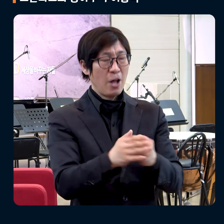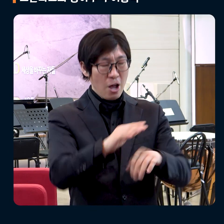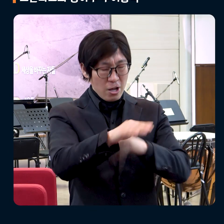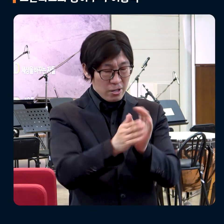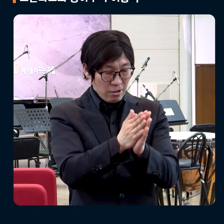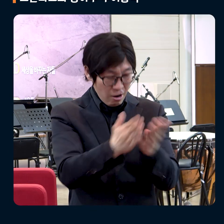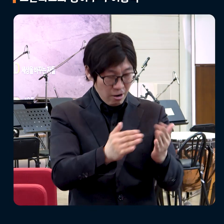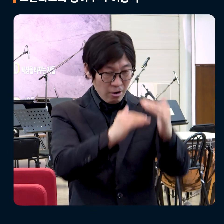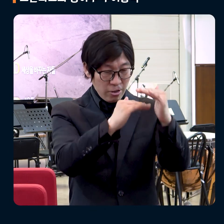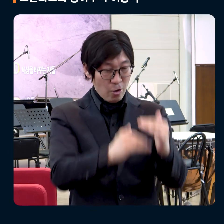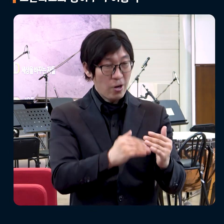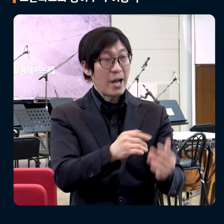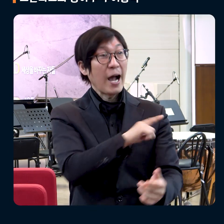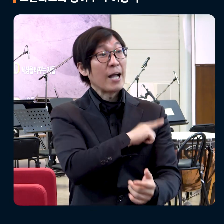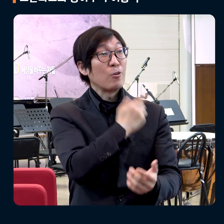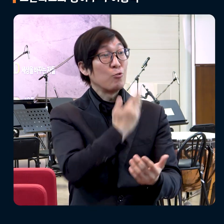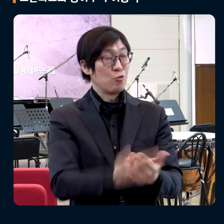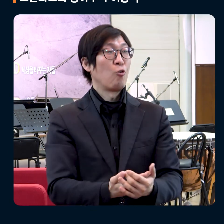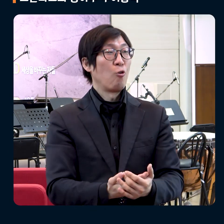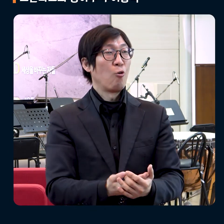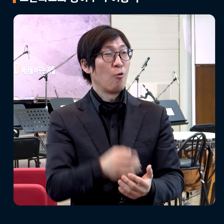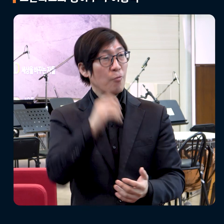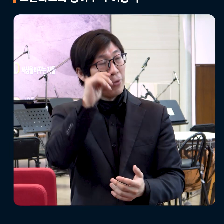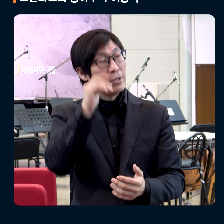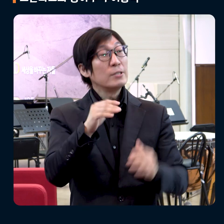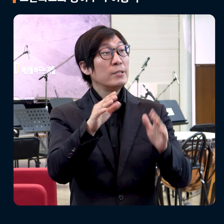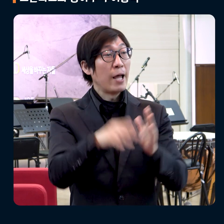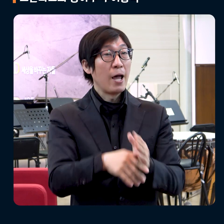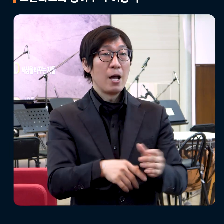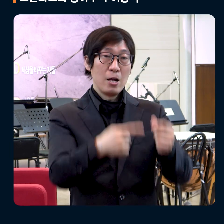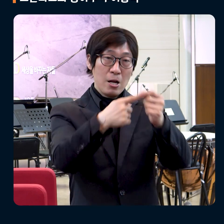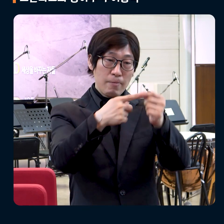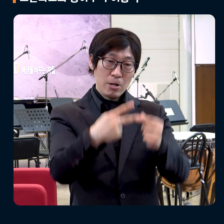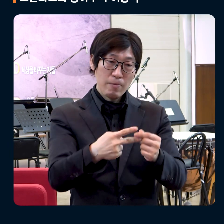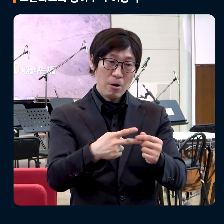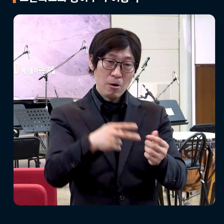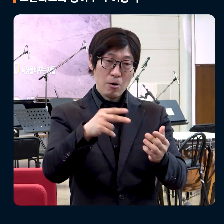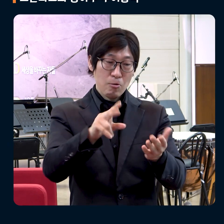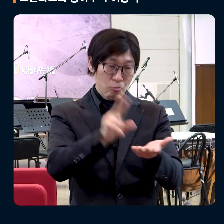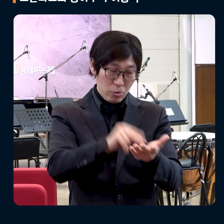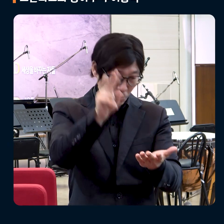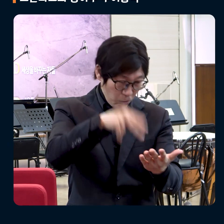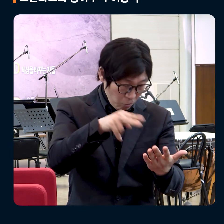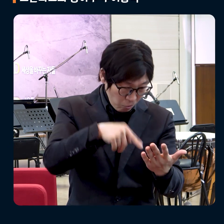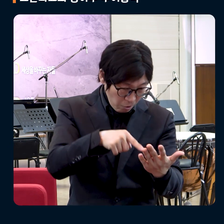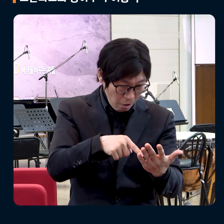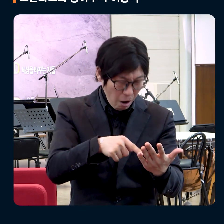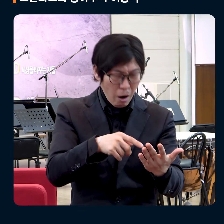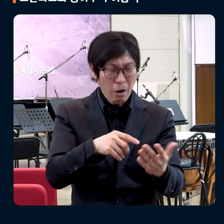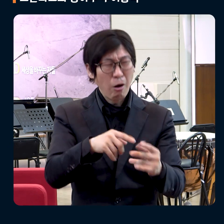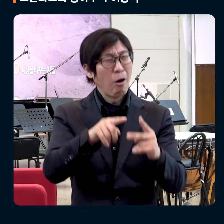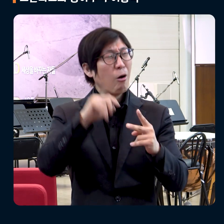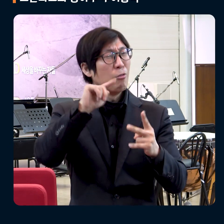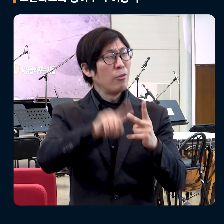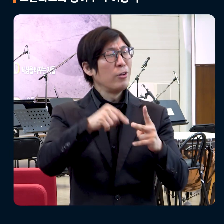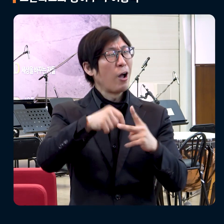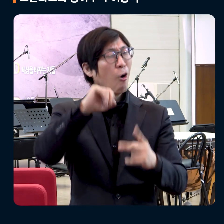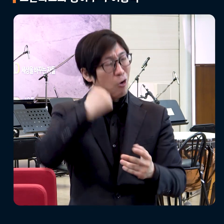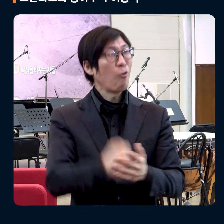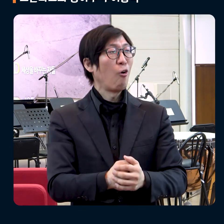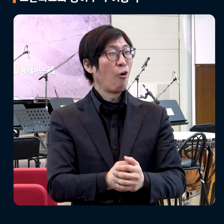떨었습니다. 제가 딱 시험 보러 갔더니요, 1, 2번 문제를 보니까 벌써 풀기가 어려워요. 큰일 났다, 나 떨어질 것 같다